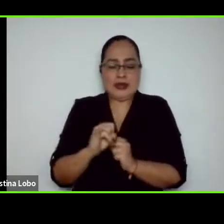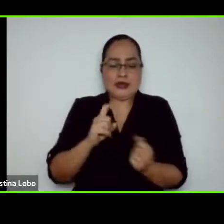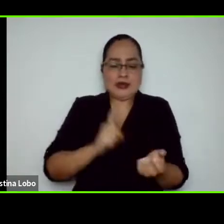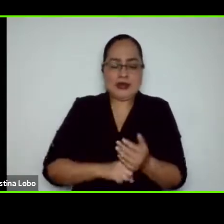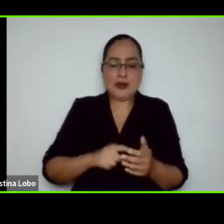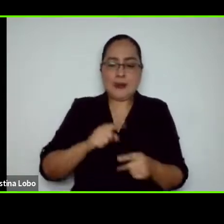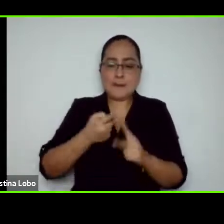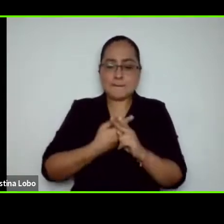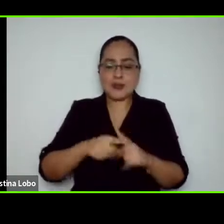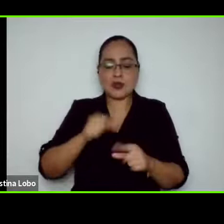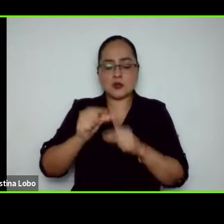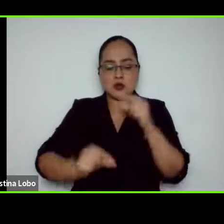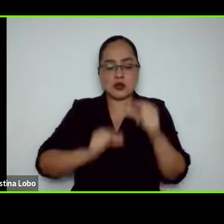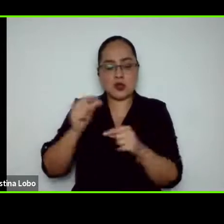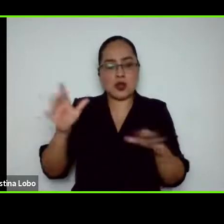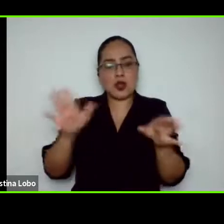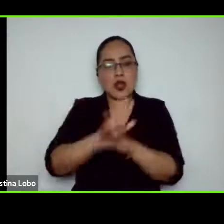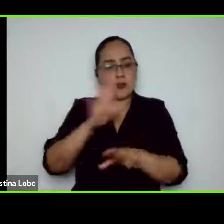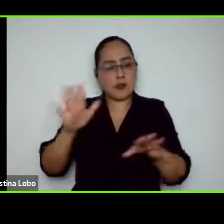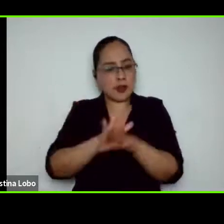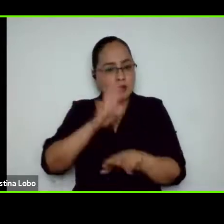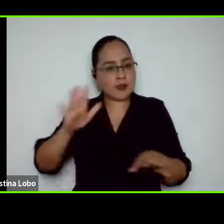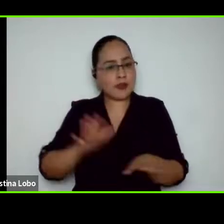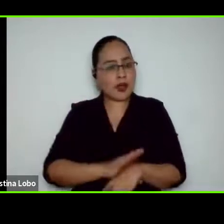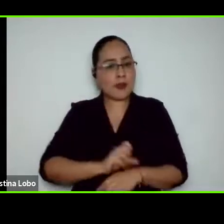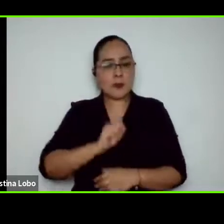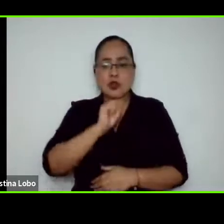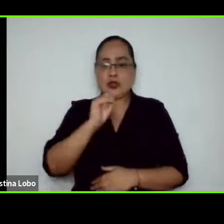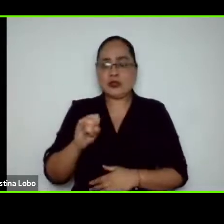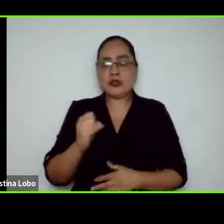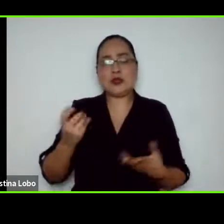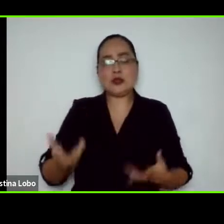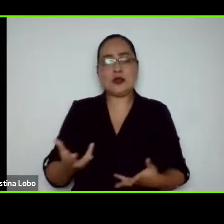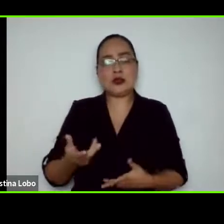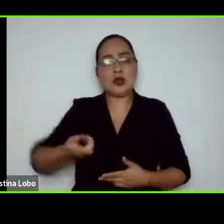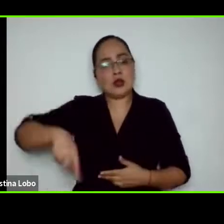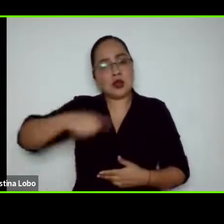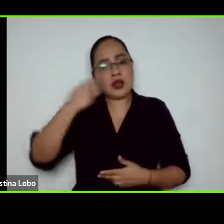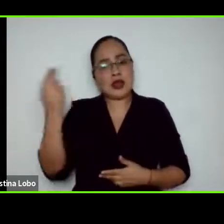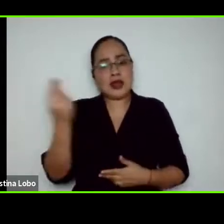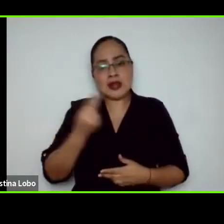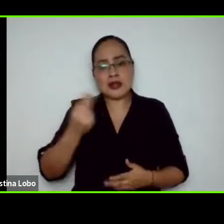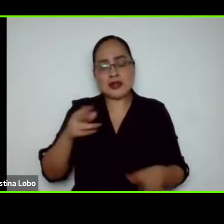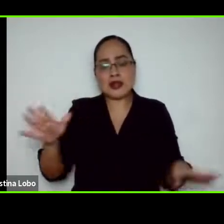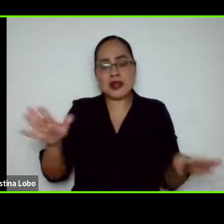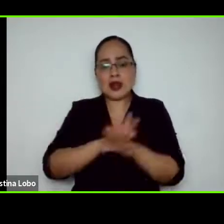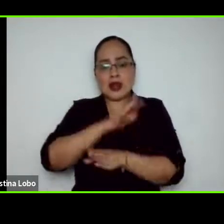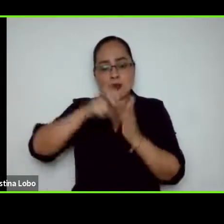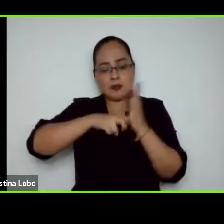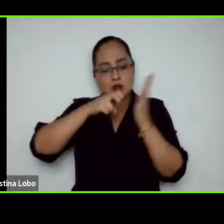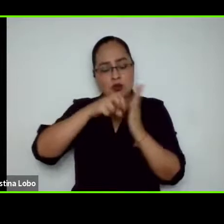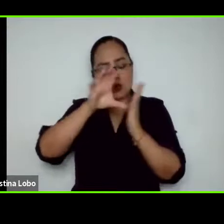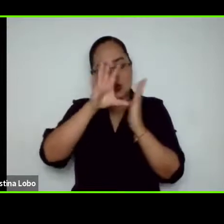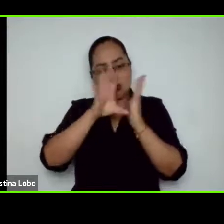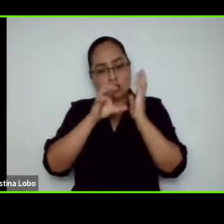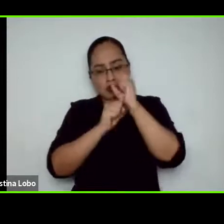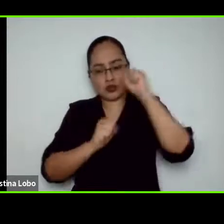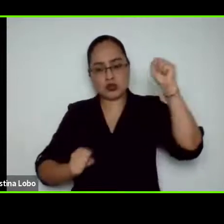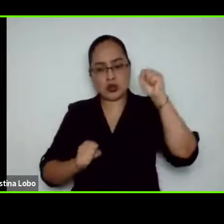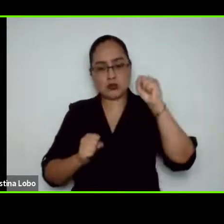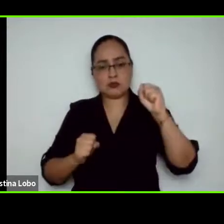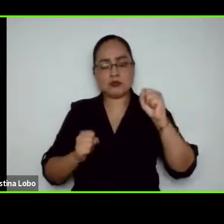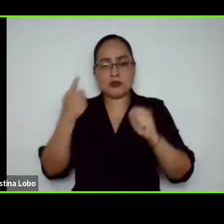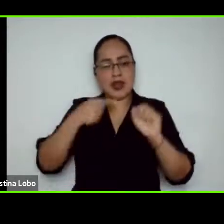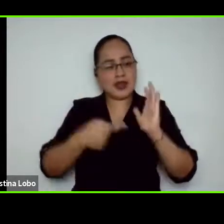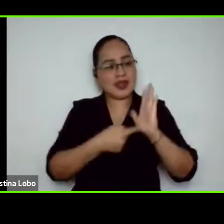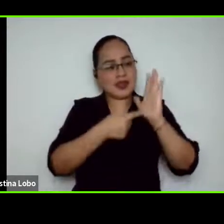pero que, digamos, hay muchos resabios de esa cultura y que necesita una reforma constitucional que ponga sobre la mesa el tema, ¿no?